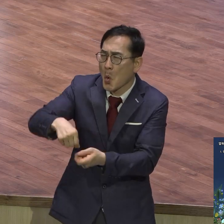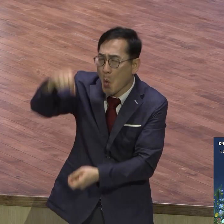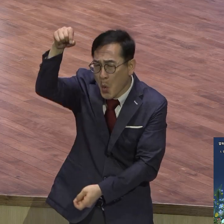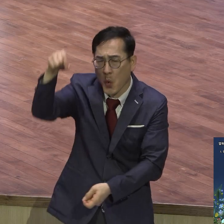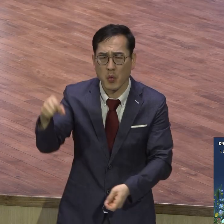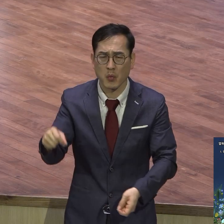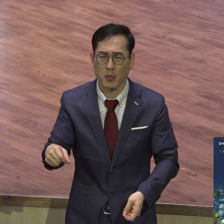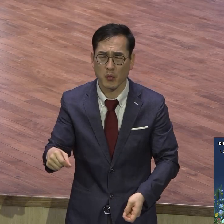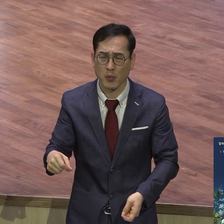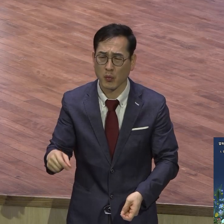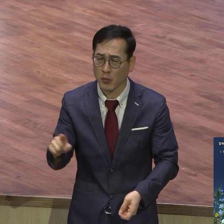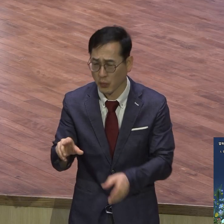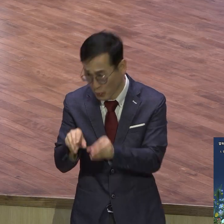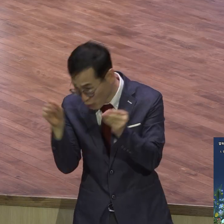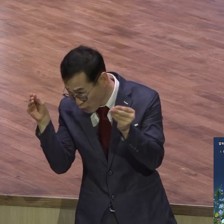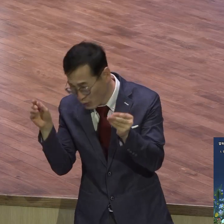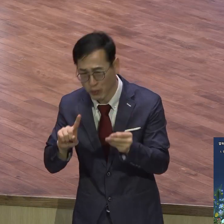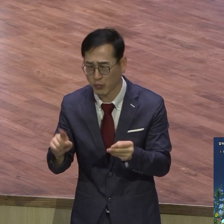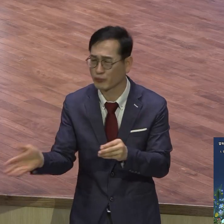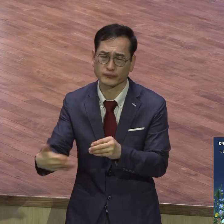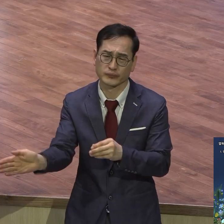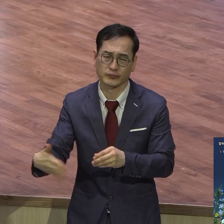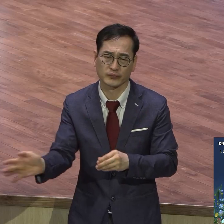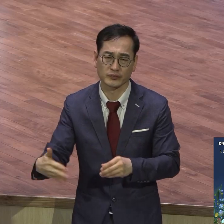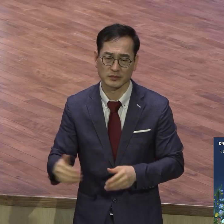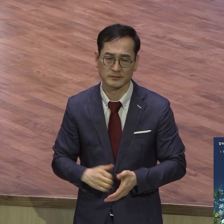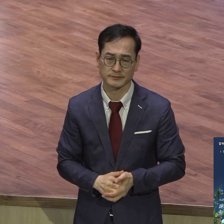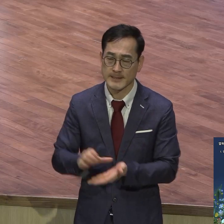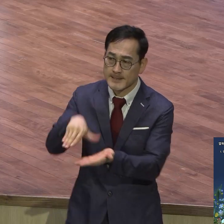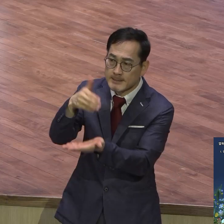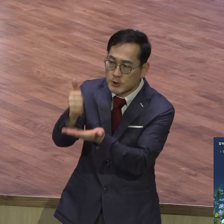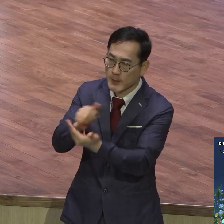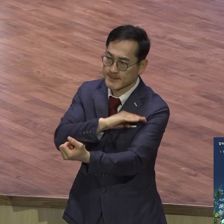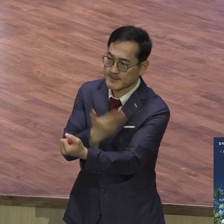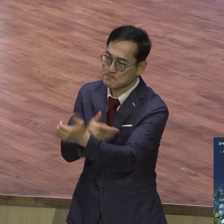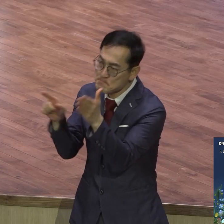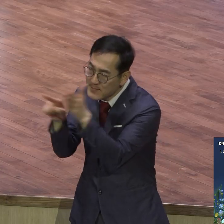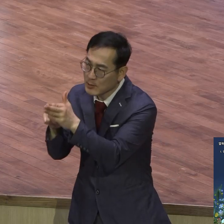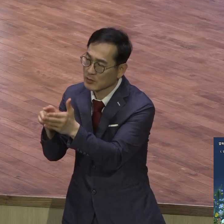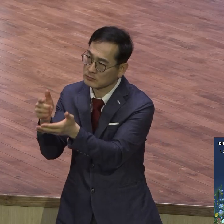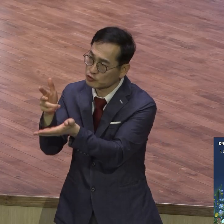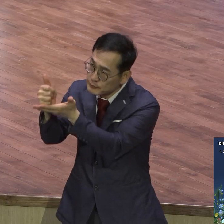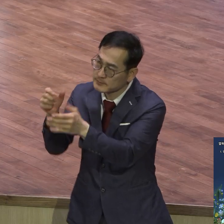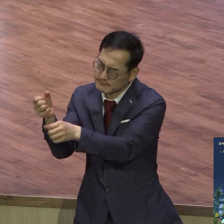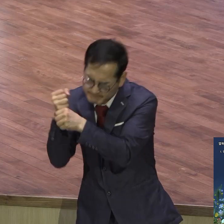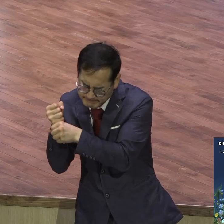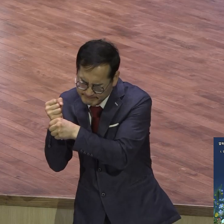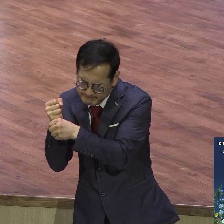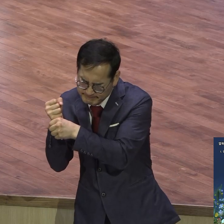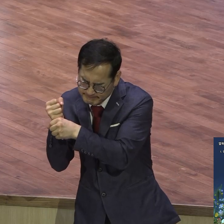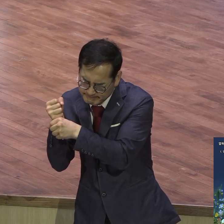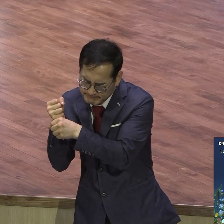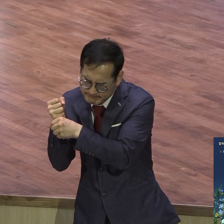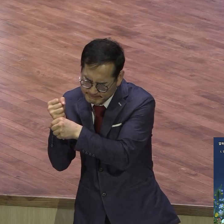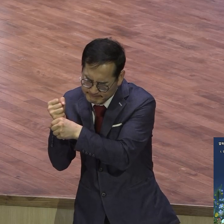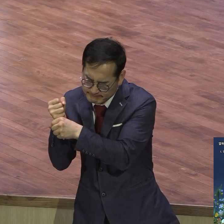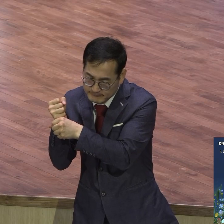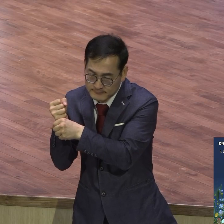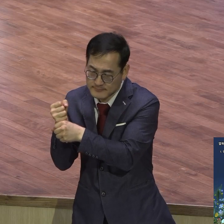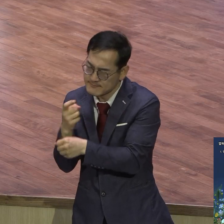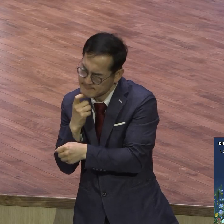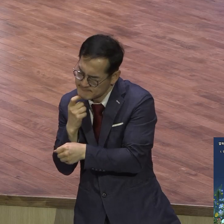그리스도의 절대성을 믿고 그리스도의 능력을 믿고 그리스도를 의지하고 그리스도 중심으로 안 해요. 내 생각